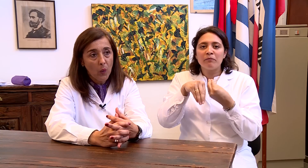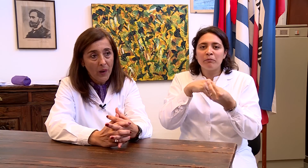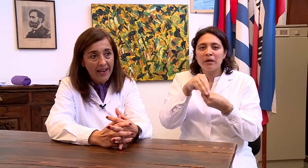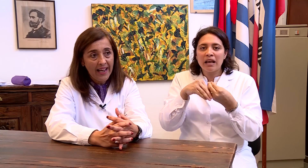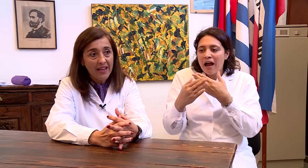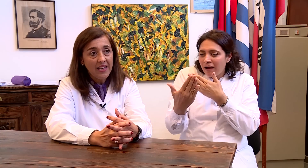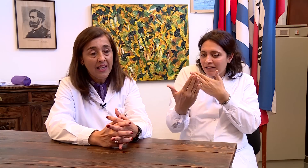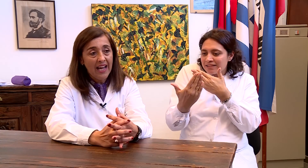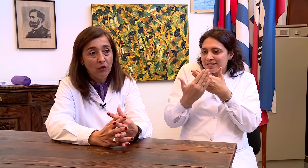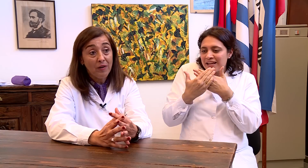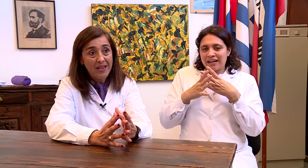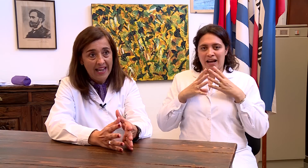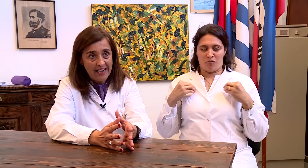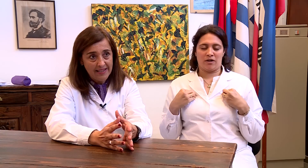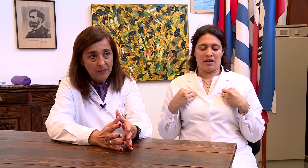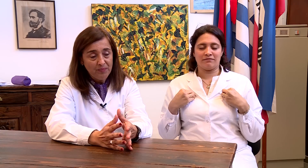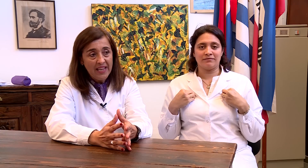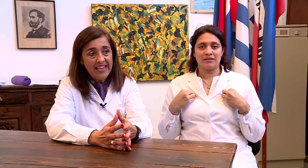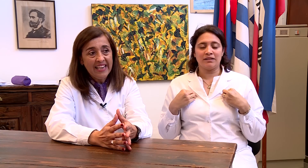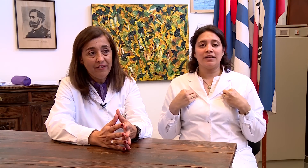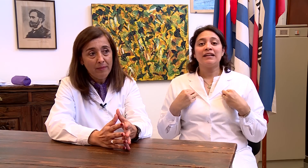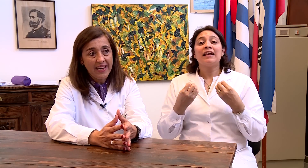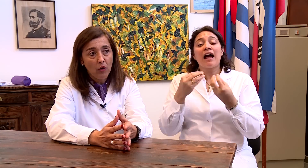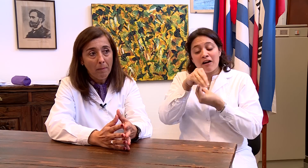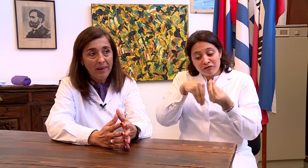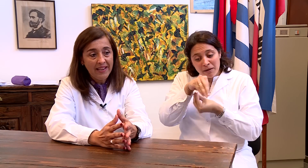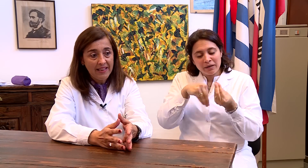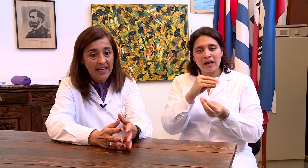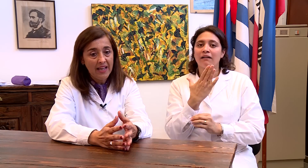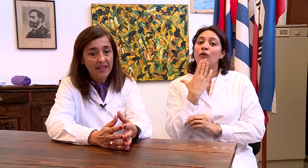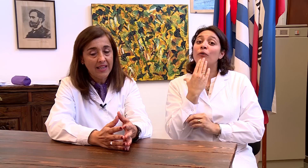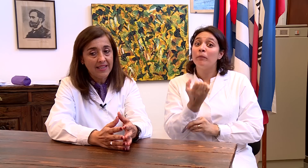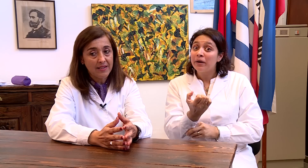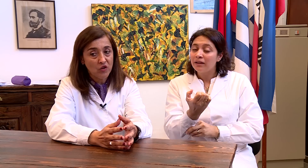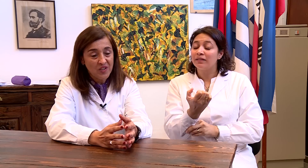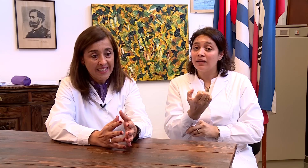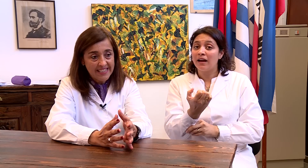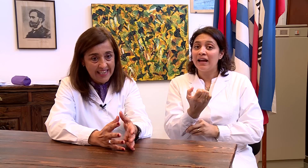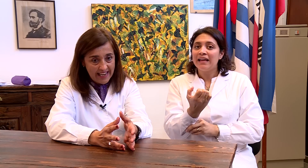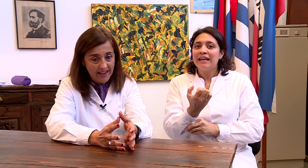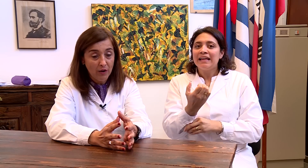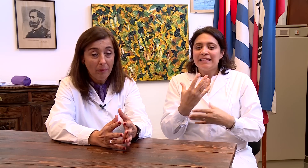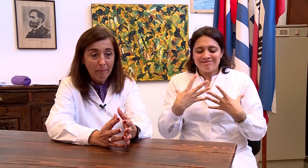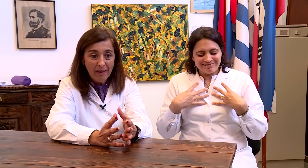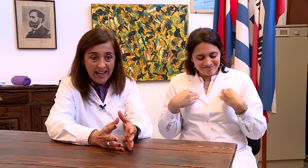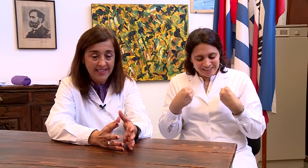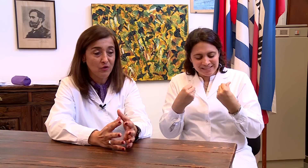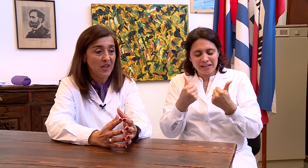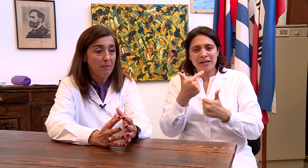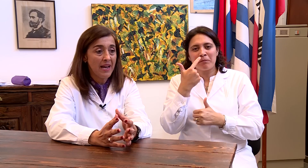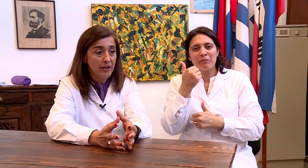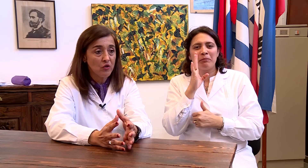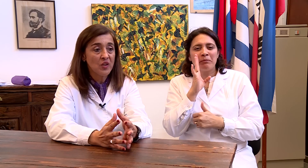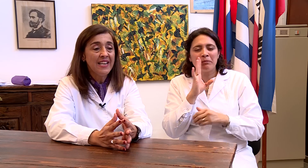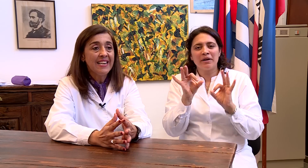a la escuela a los familiares y que la familia comprenda, concientizar a los papás, a